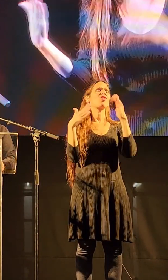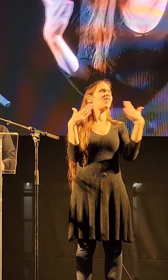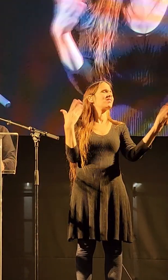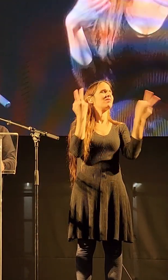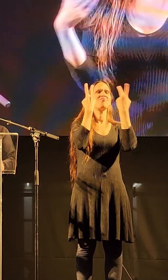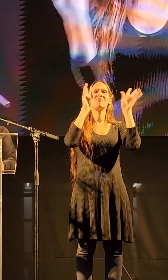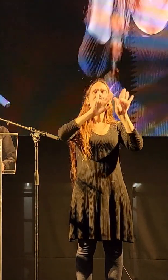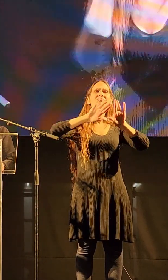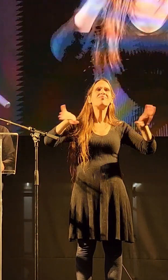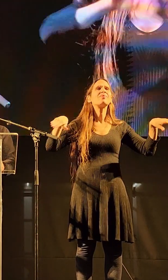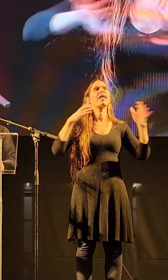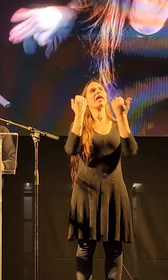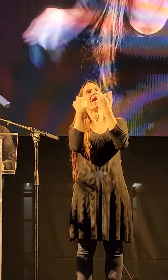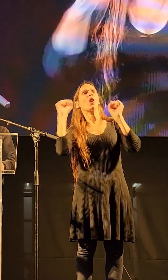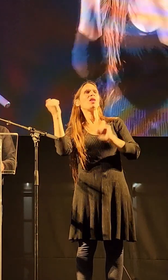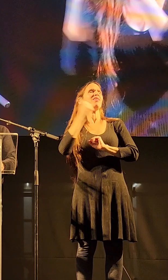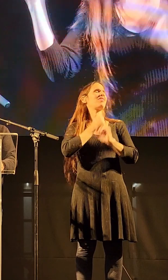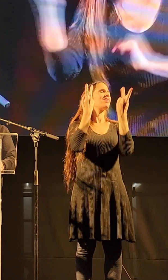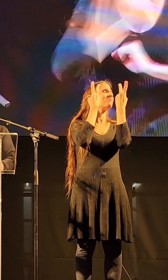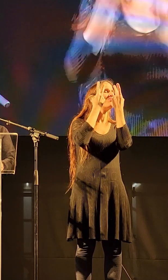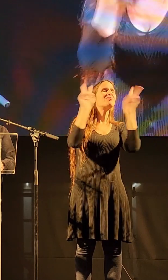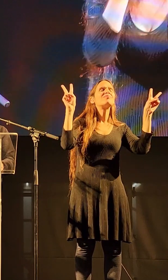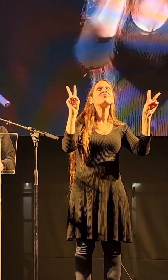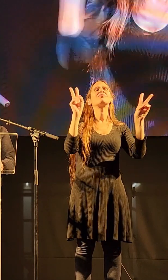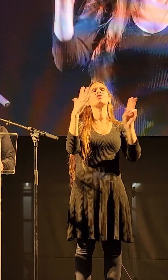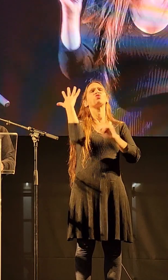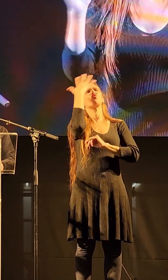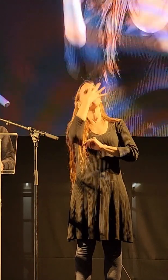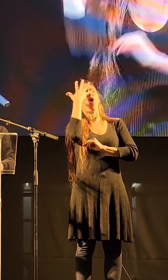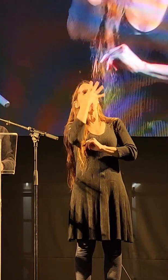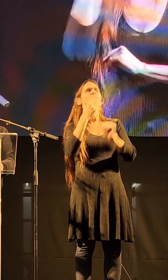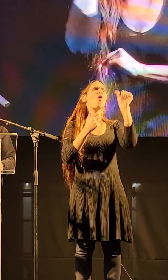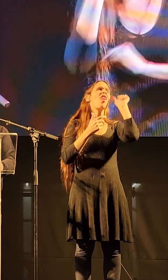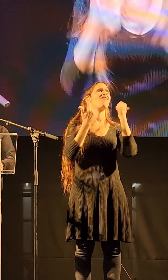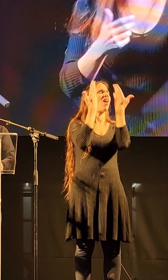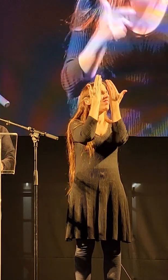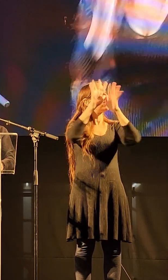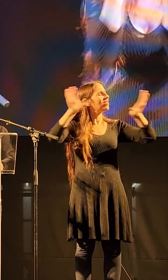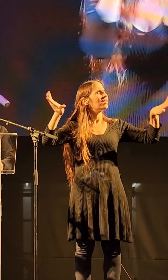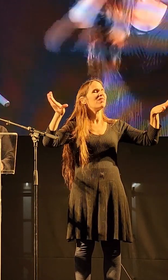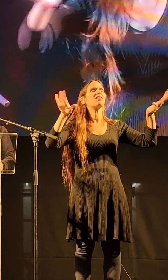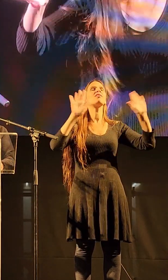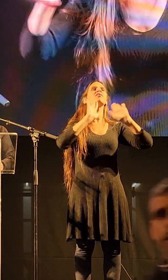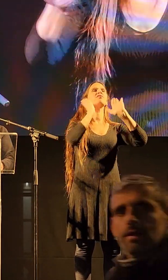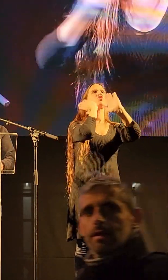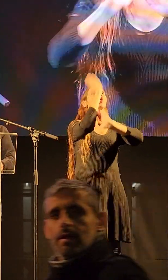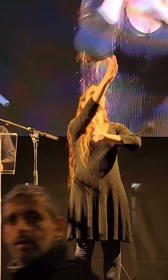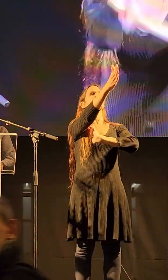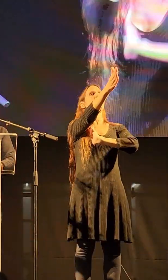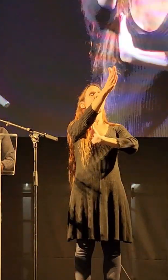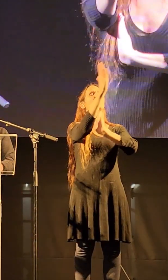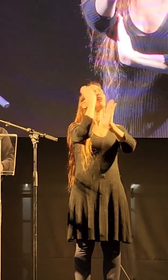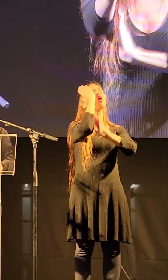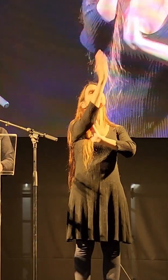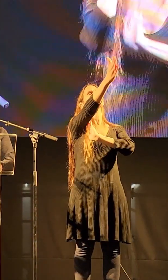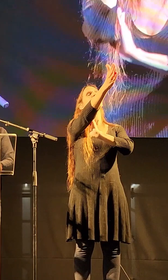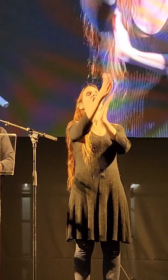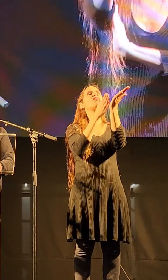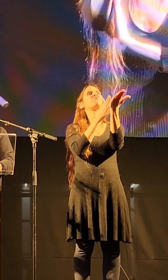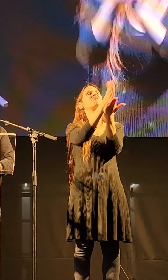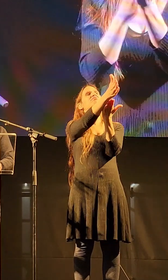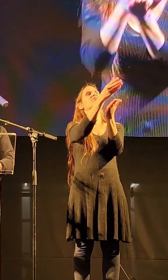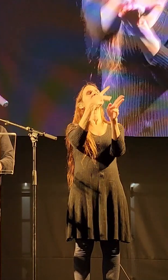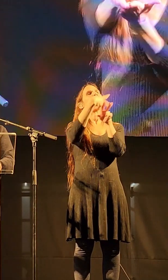ואשכנזי, בלי חילוני ודתי, בלי שחור ולבן, רק ישר, ישר